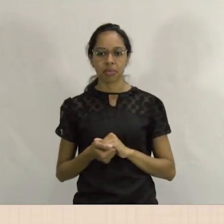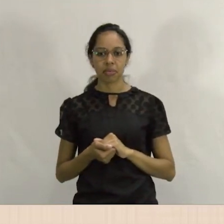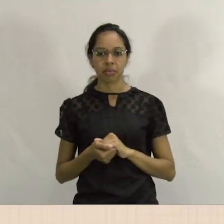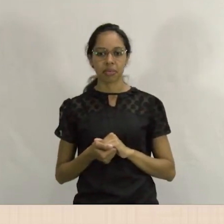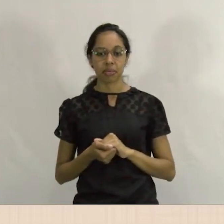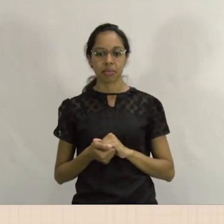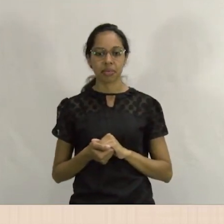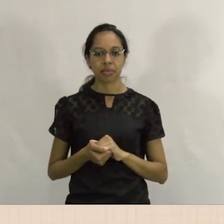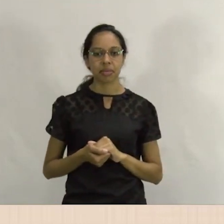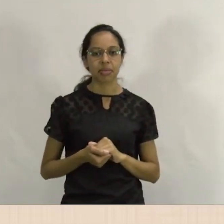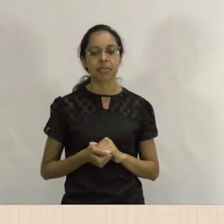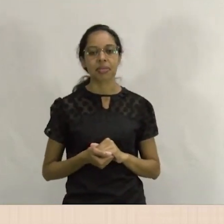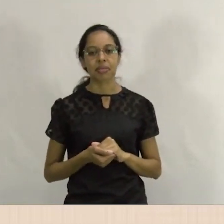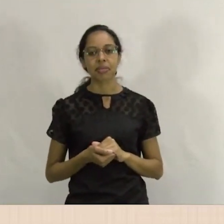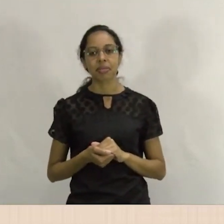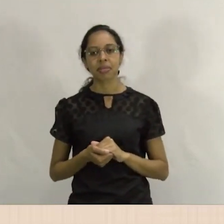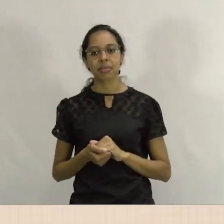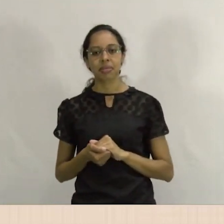Quando eu falei da